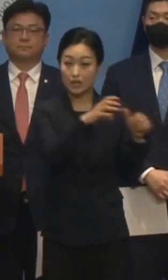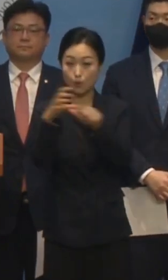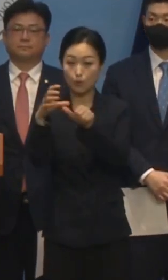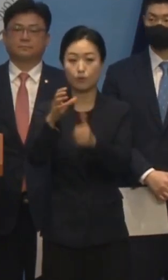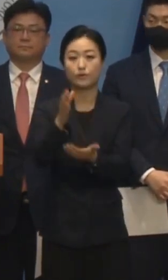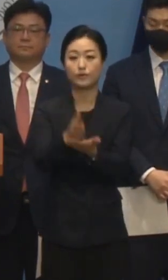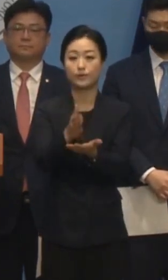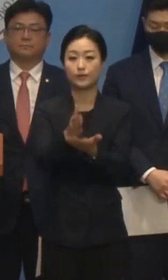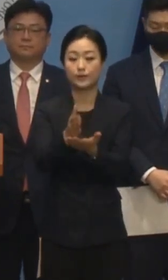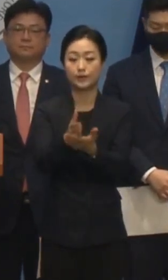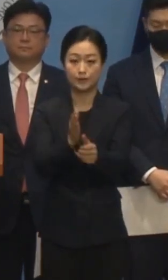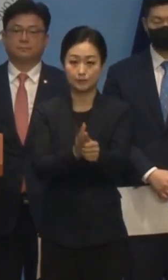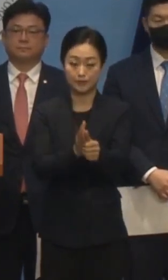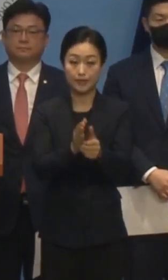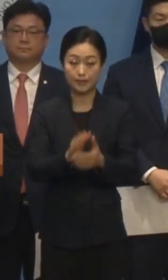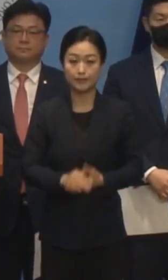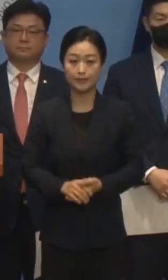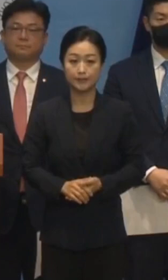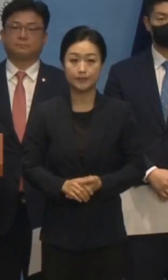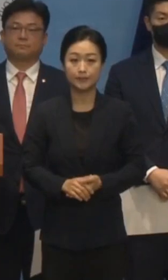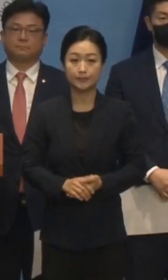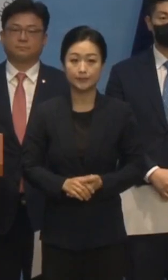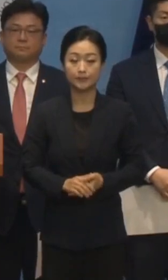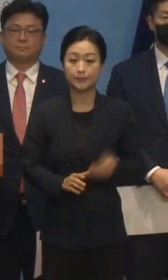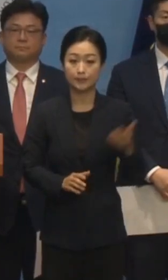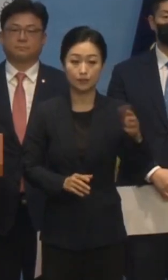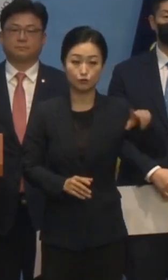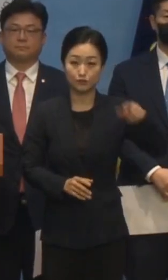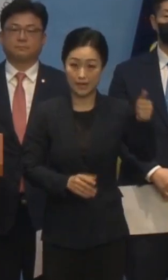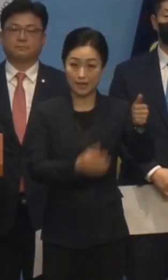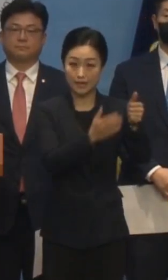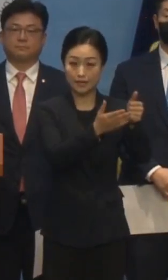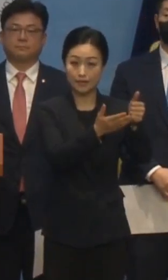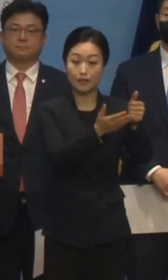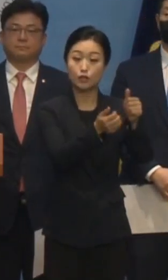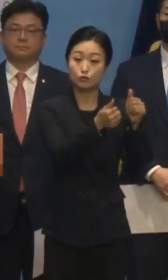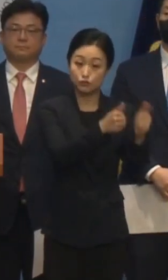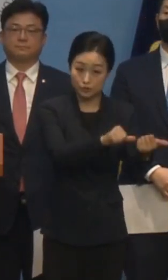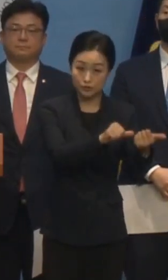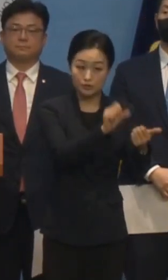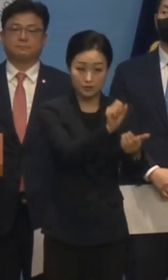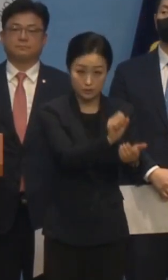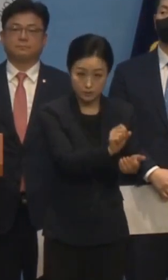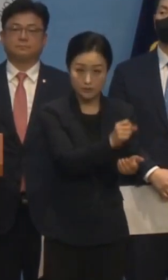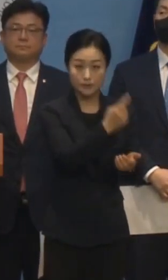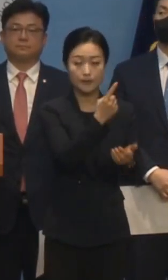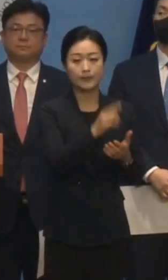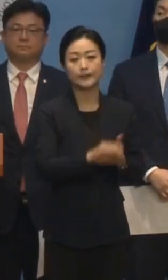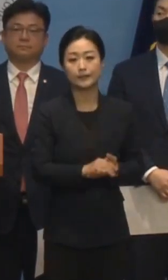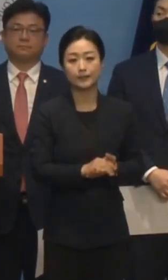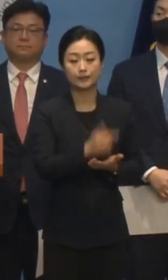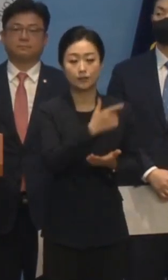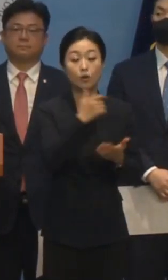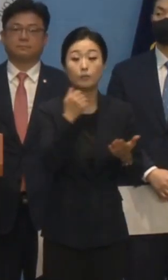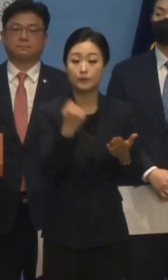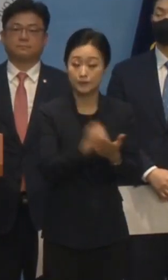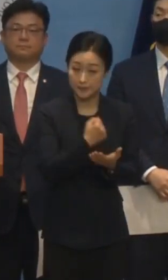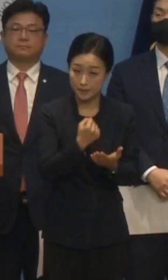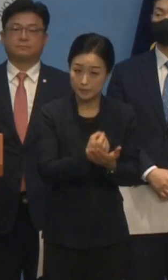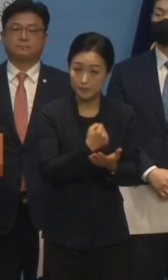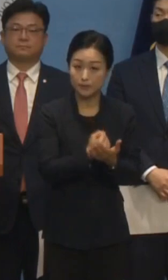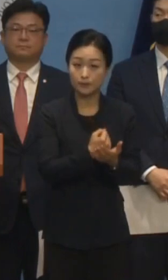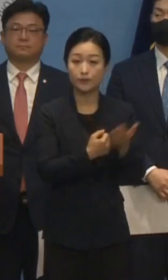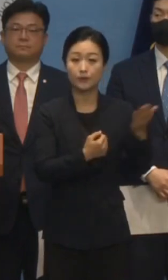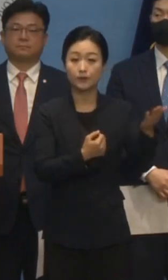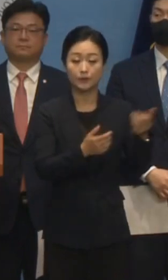마십시오. 먼저 권익위 국장님의 안타까운 죽음에 깊이 애도하며